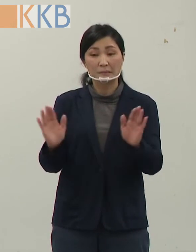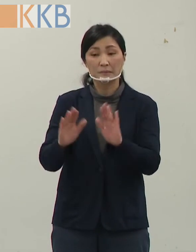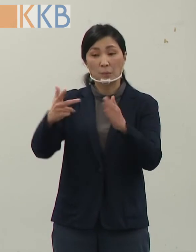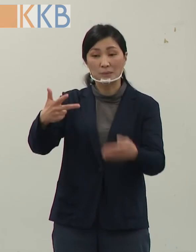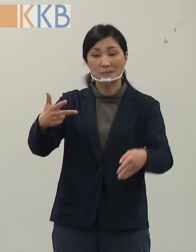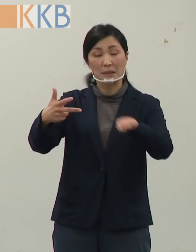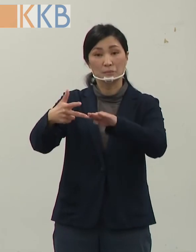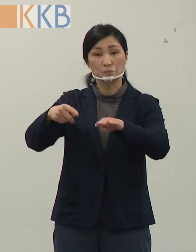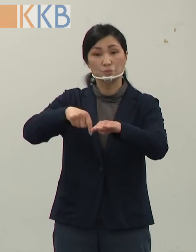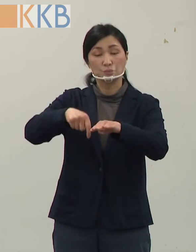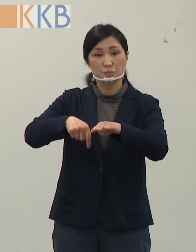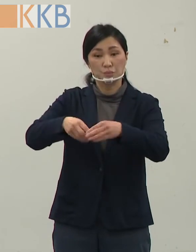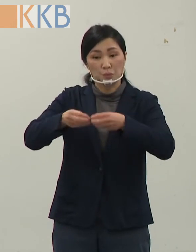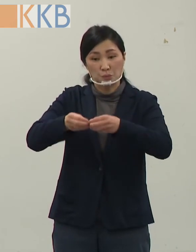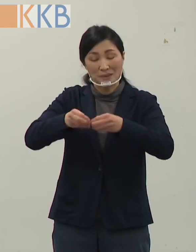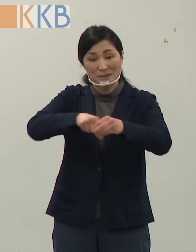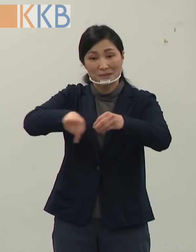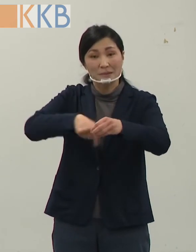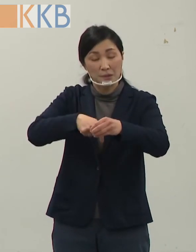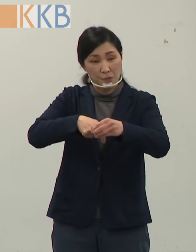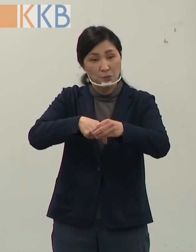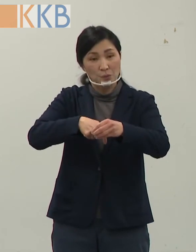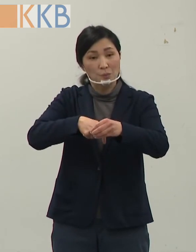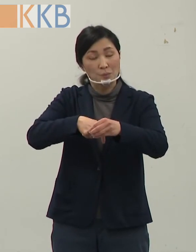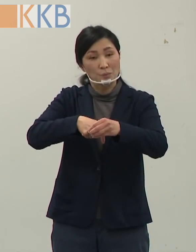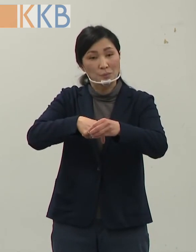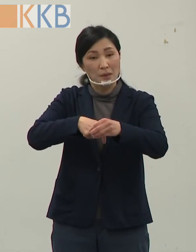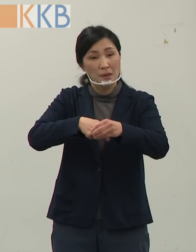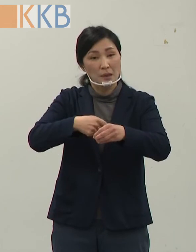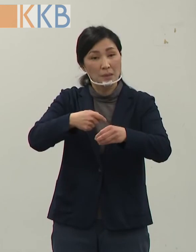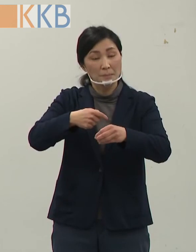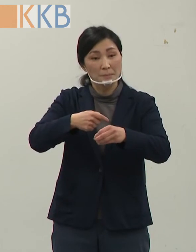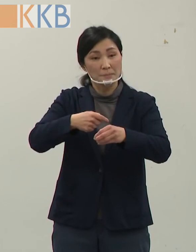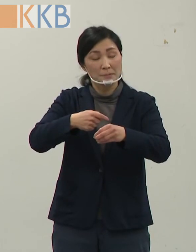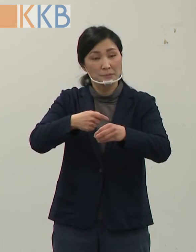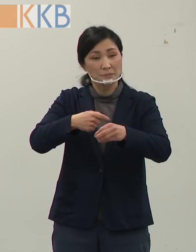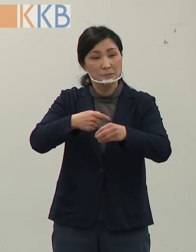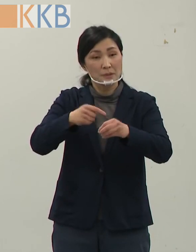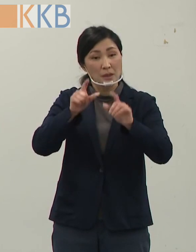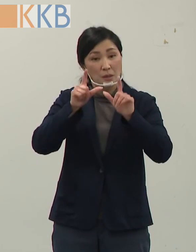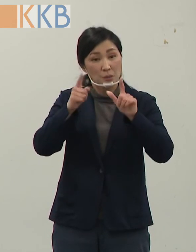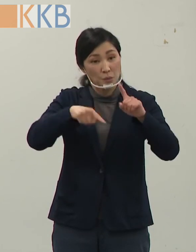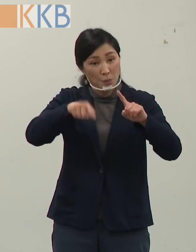という内訳は教えていただくことはできないですか。 はい、申し訳ございません。 はい、わかりました。ありがとうございます。はい。